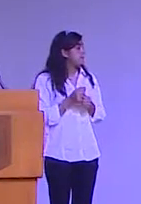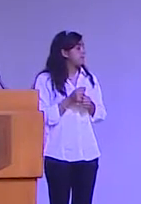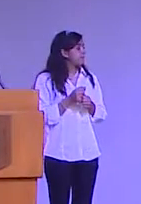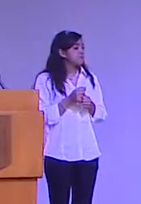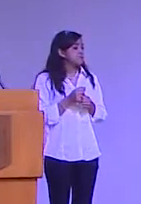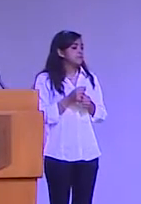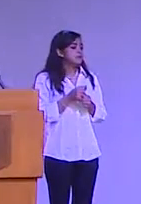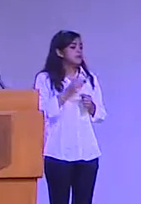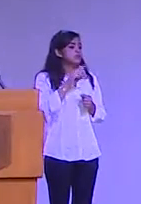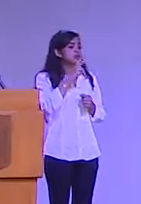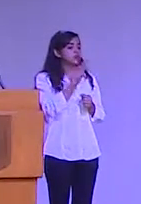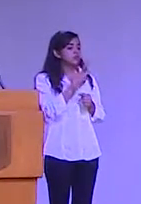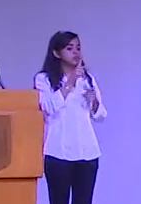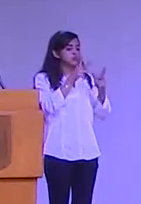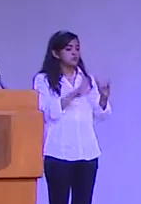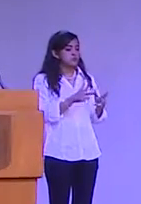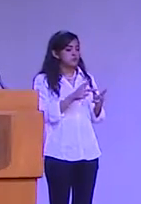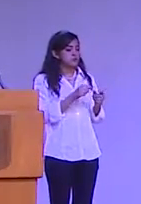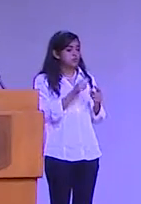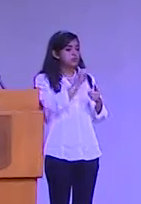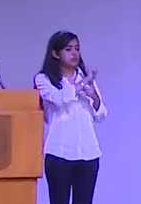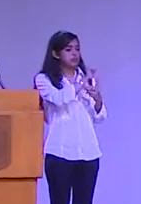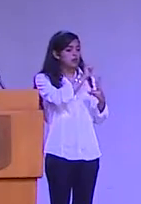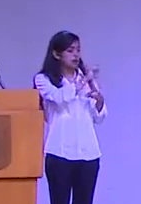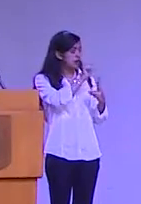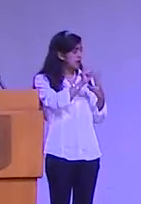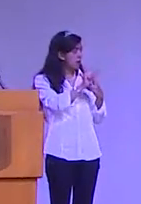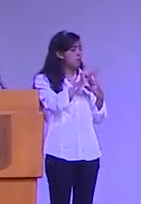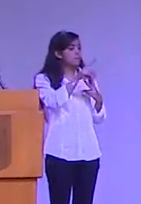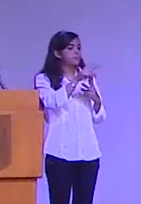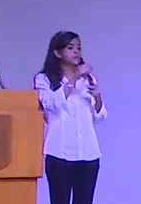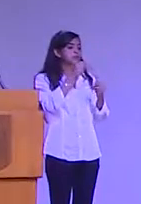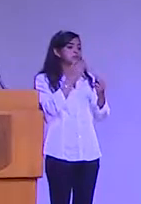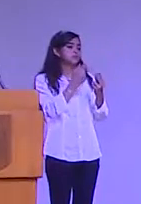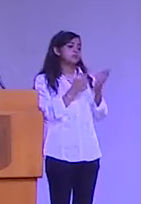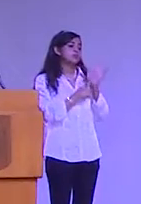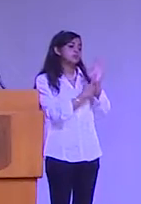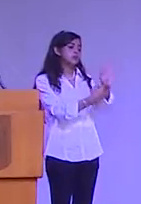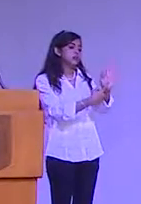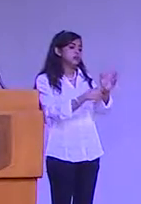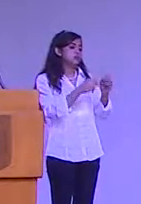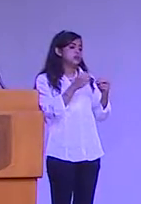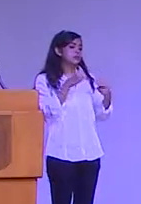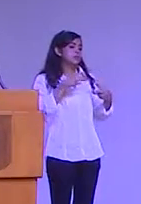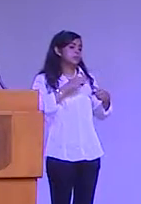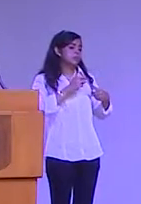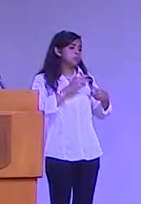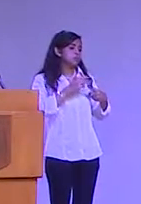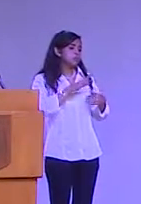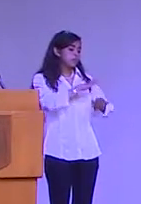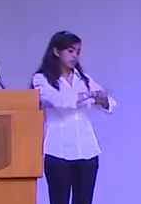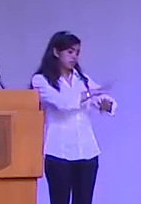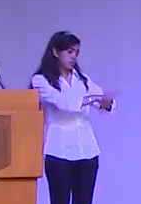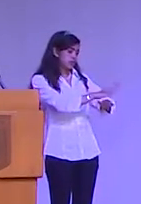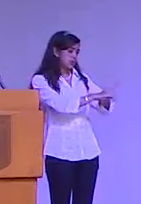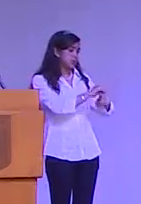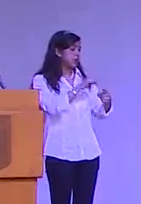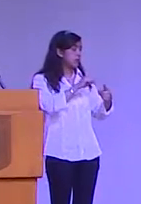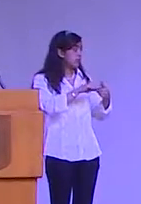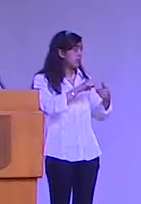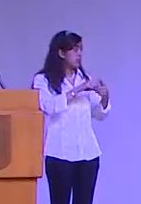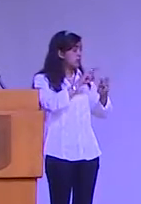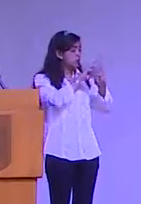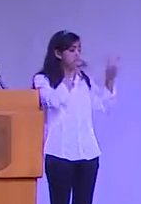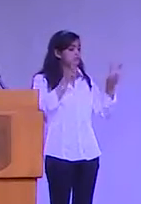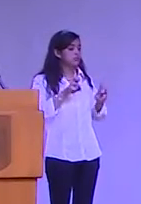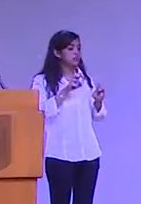Duitama, quienes presentarán sus ponencias en horas de la tarde. Una de las ponencias se titula Buscar el sentido en la experiencia en